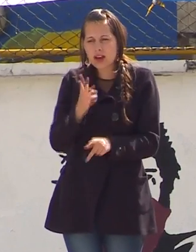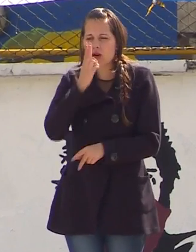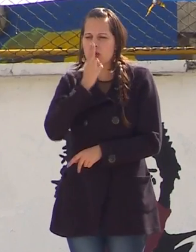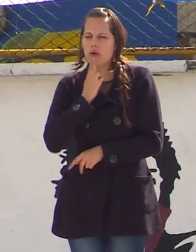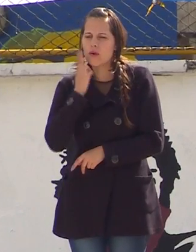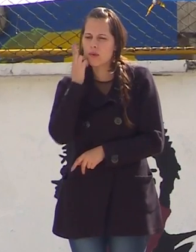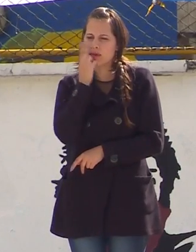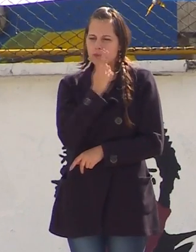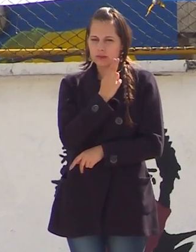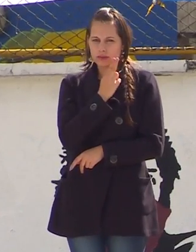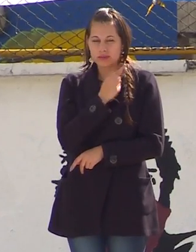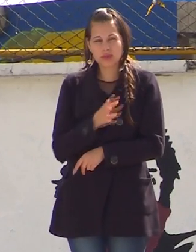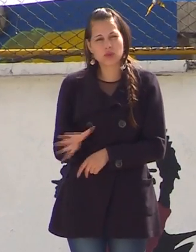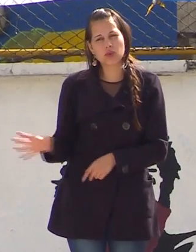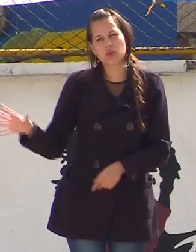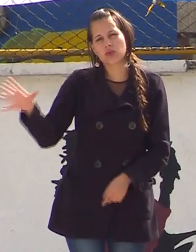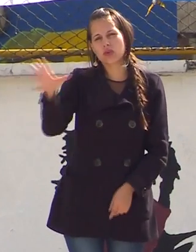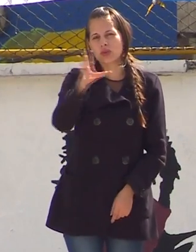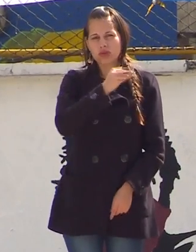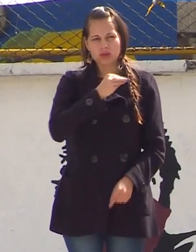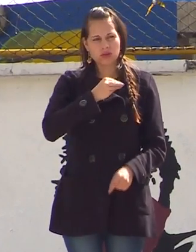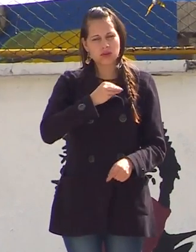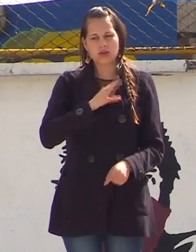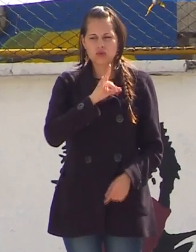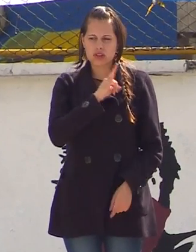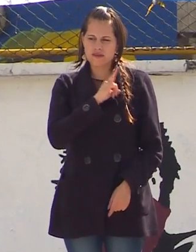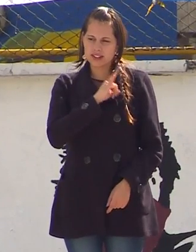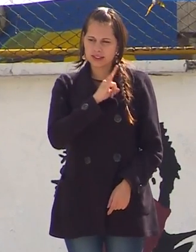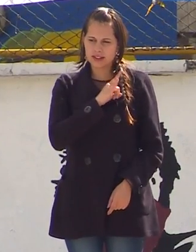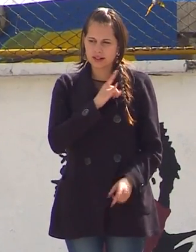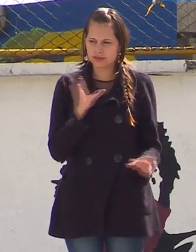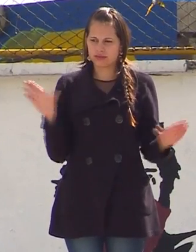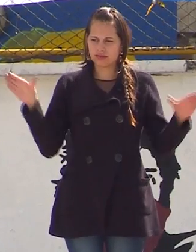de toda la comunidad universitaria.